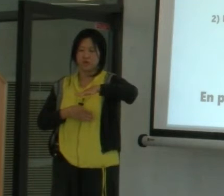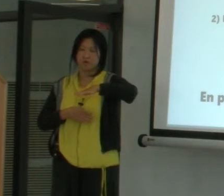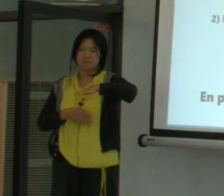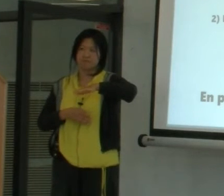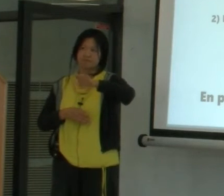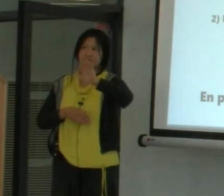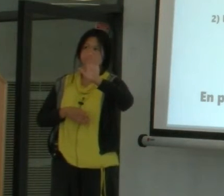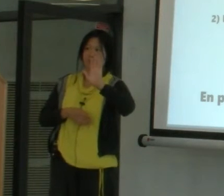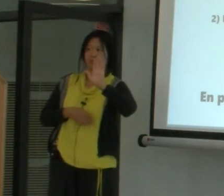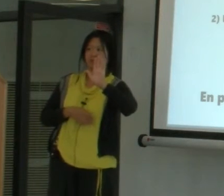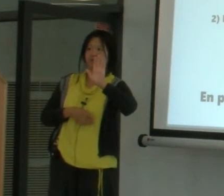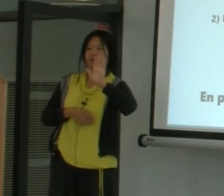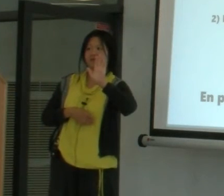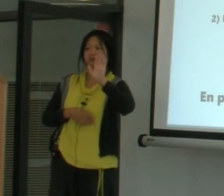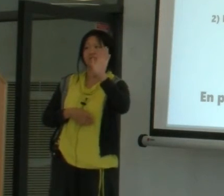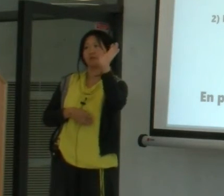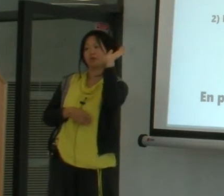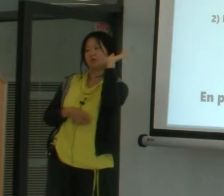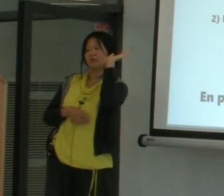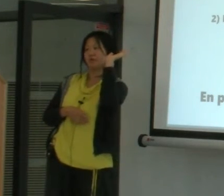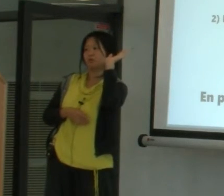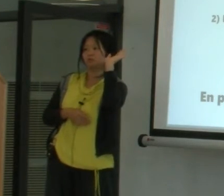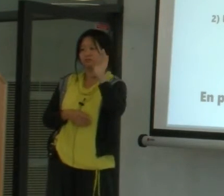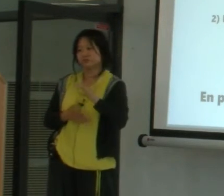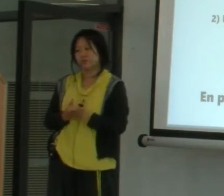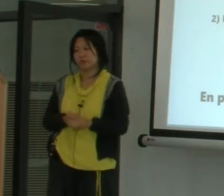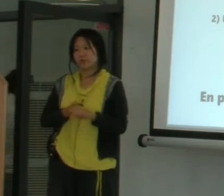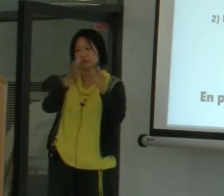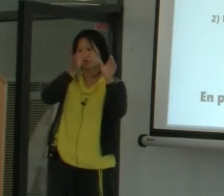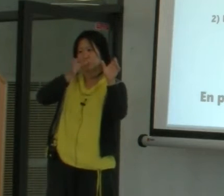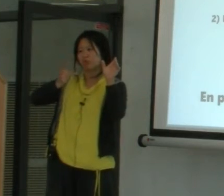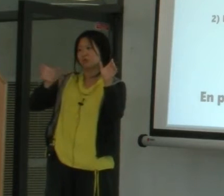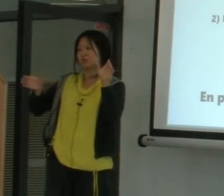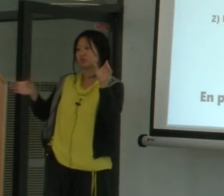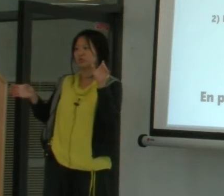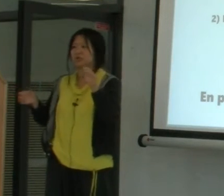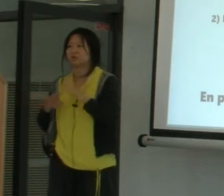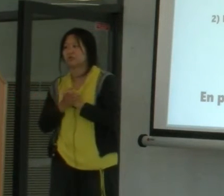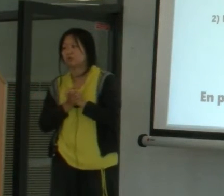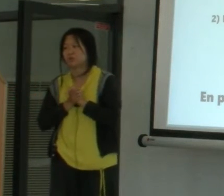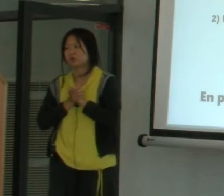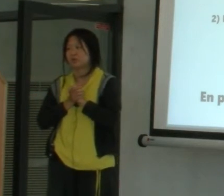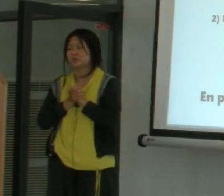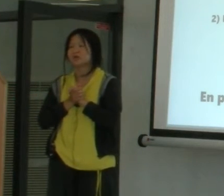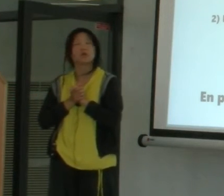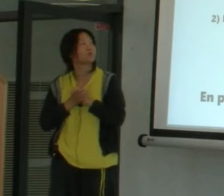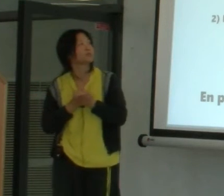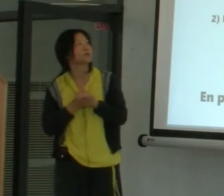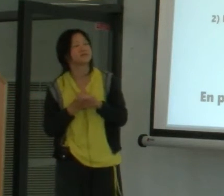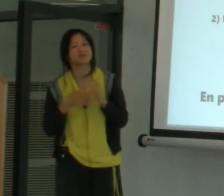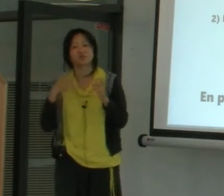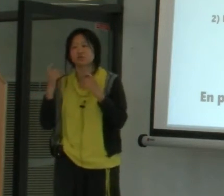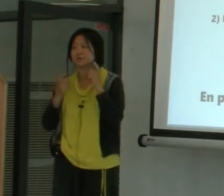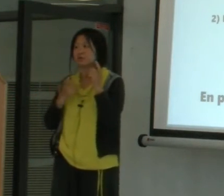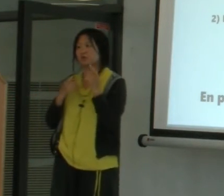le bas, vers l'extérieur et vers le haut. Voilà. Et donc, de répertorier toutes les. Voilà, pour avoir les mains.